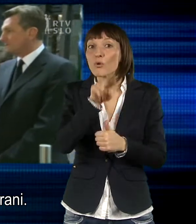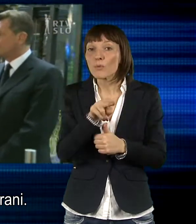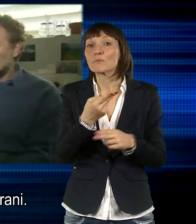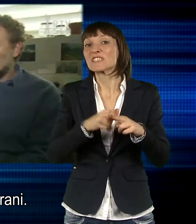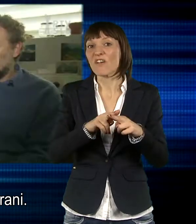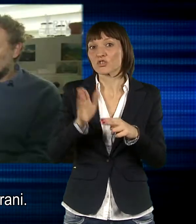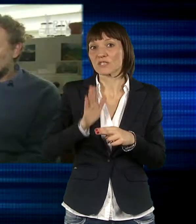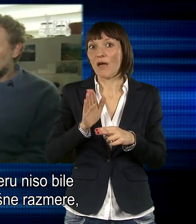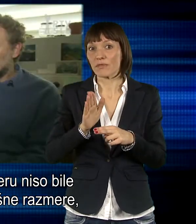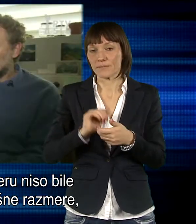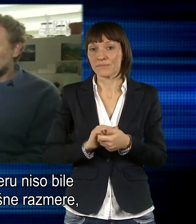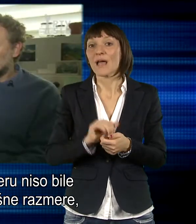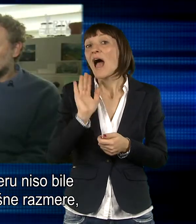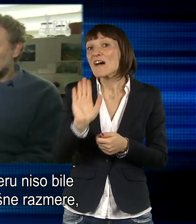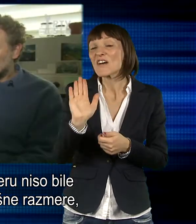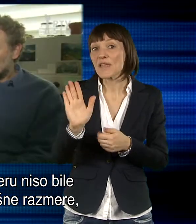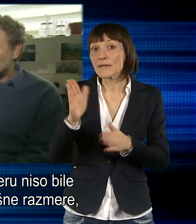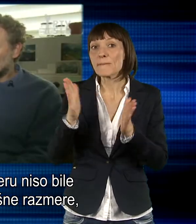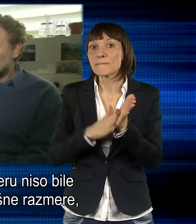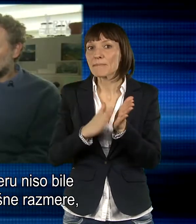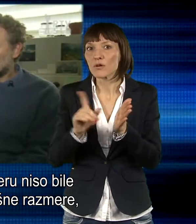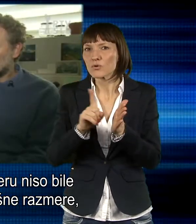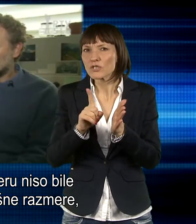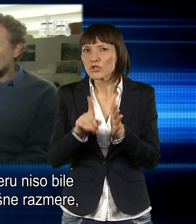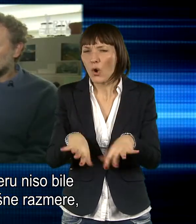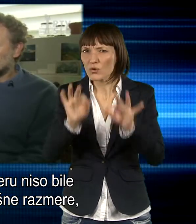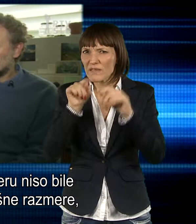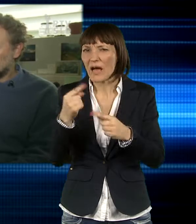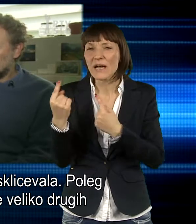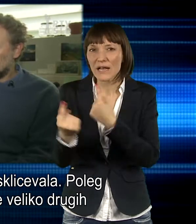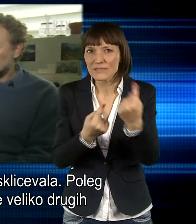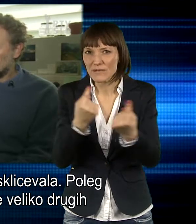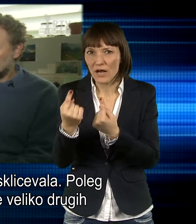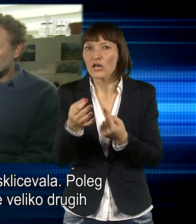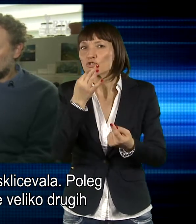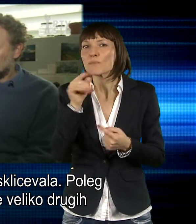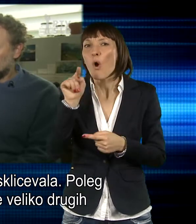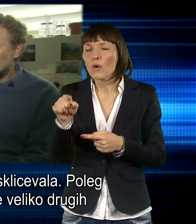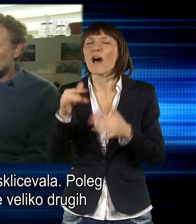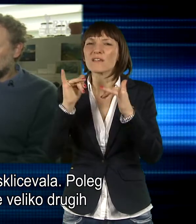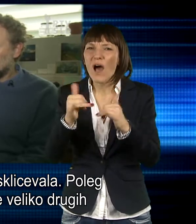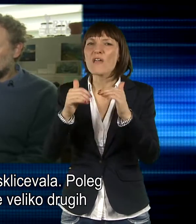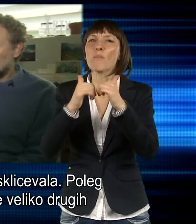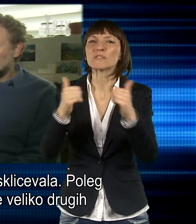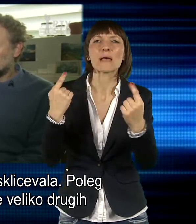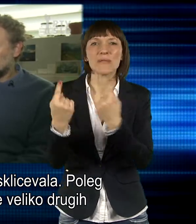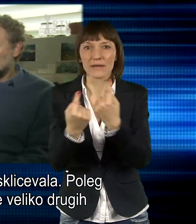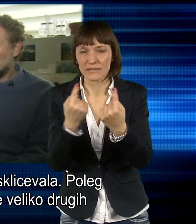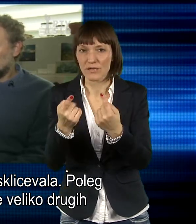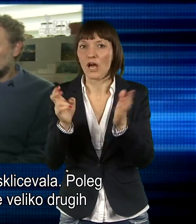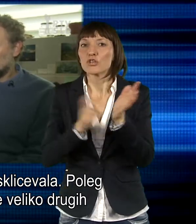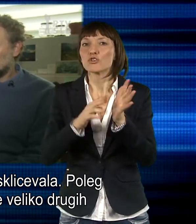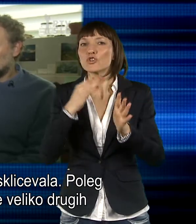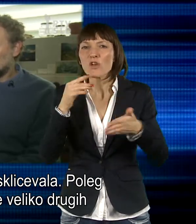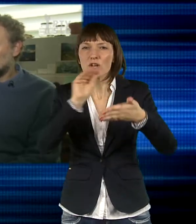strani. V njenem primeru niso bile ugotovljene take razmere, čeprav se je na nje sklicevala. Poleg tega je v sodbi